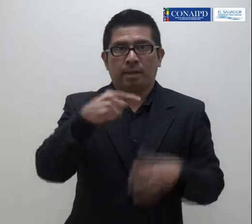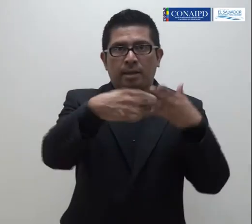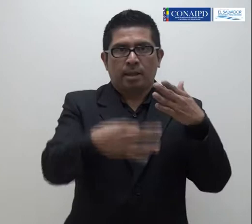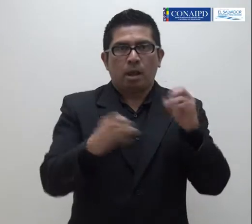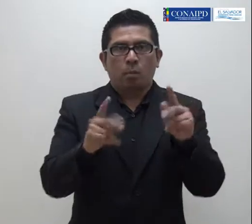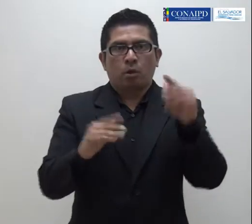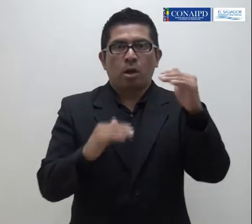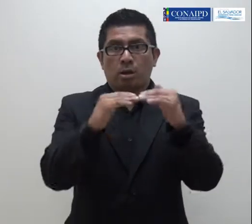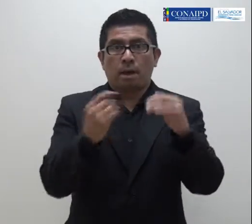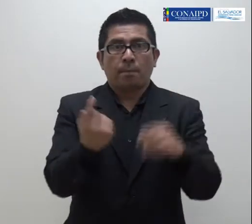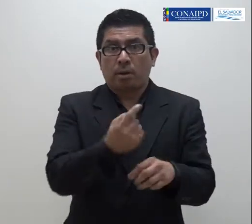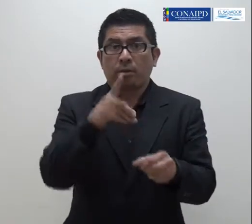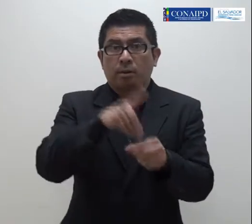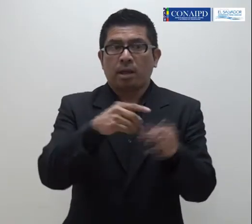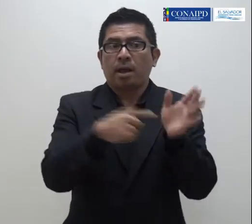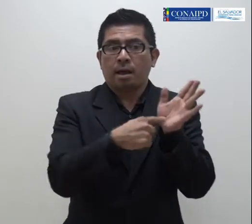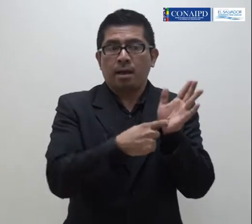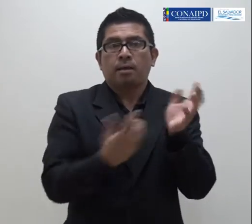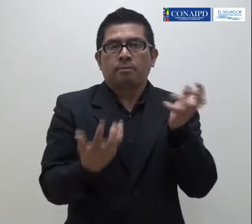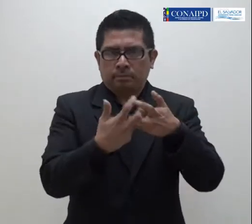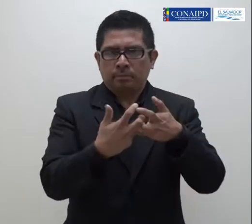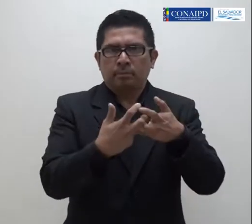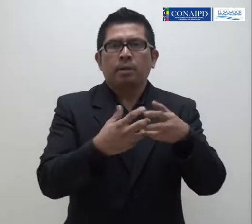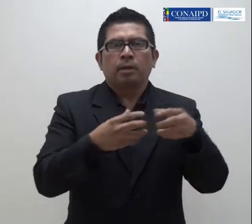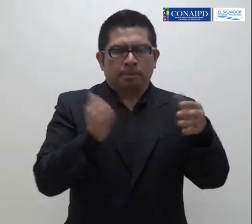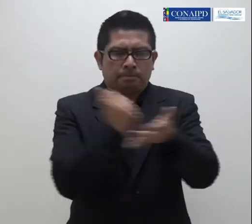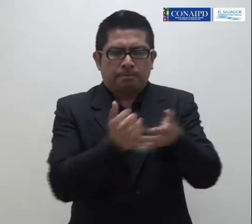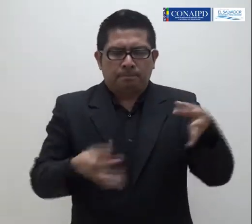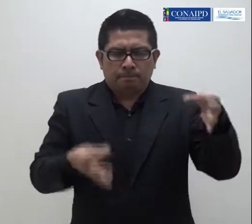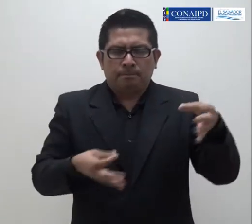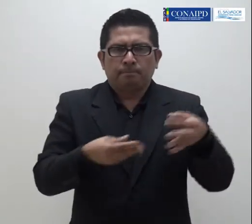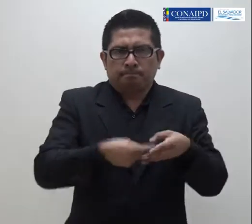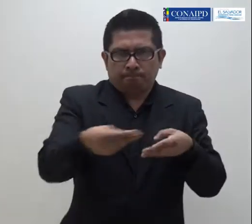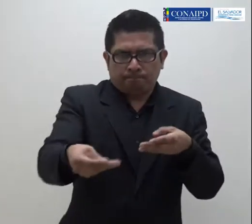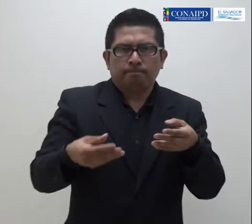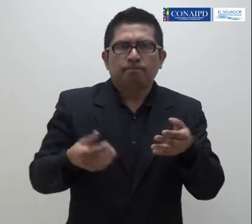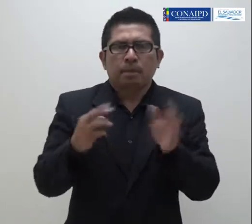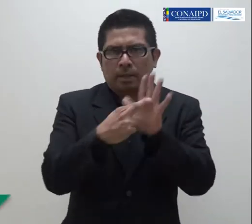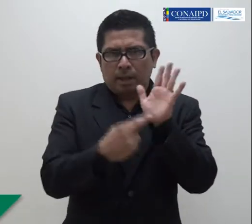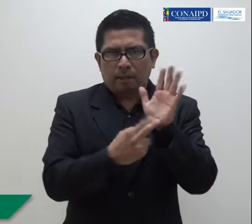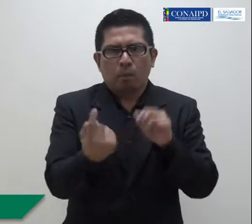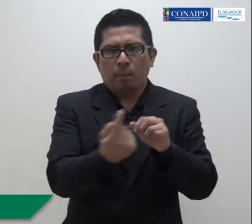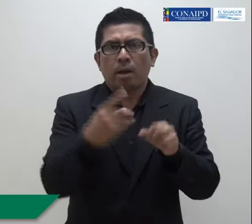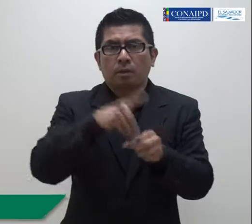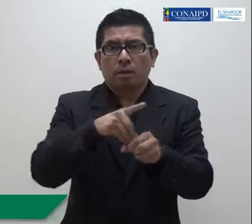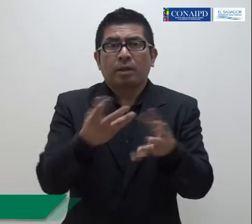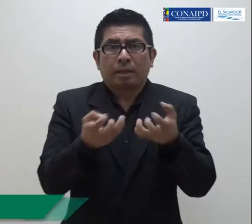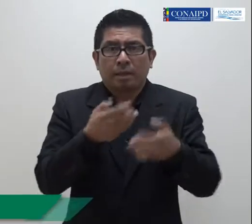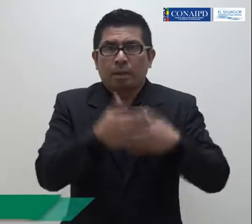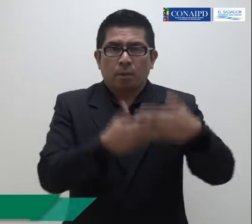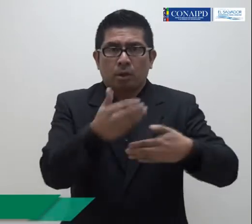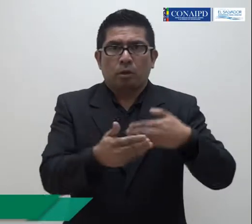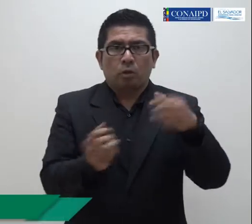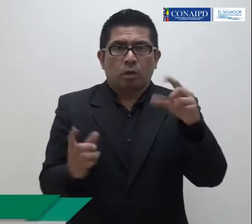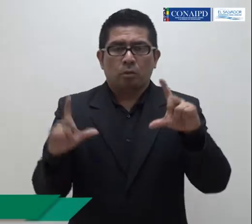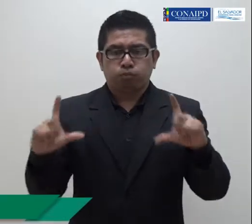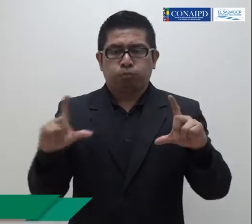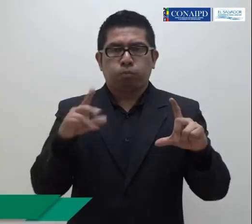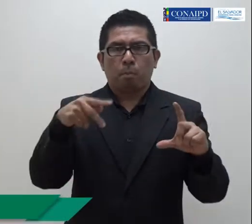Personas con Discapacidad, emite constancias y lleva un registro de las personas con discapacidad que tramitan placas de vehículos que son conducidos